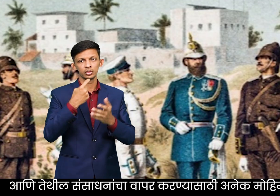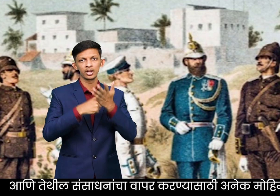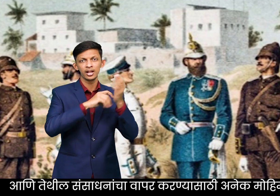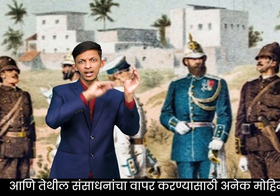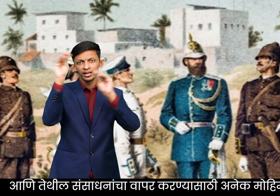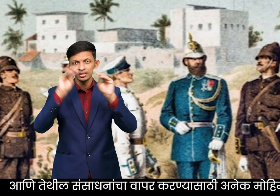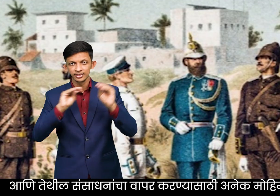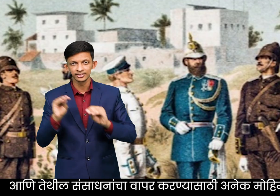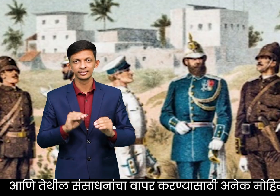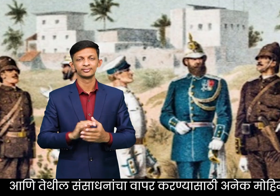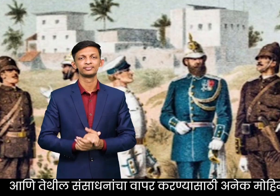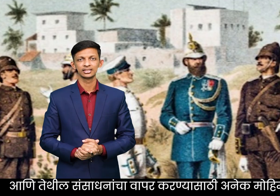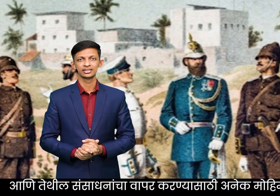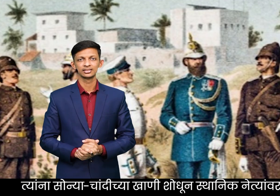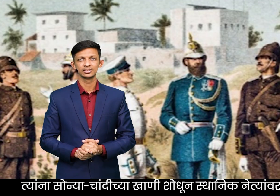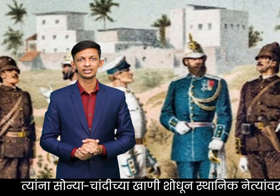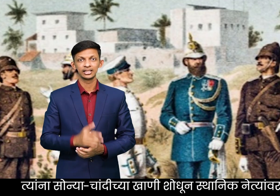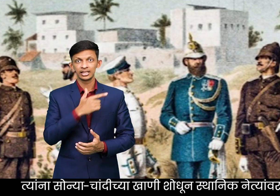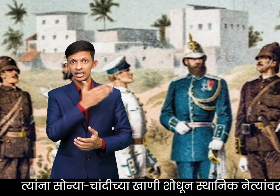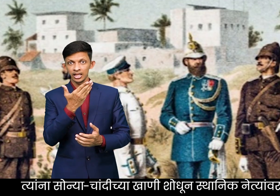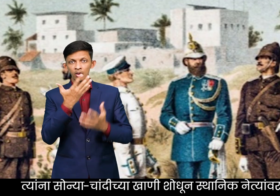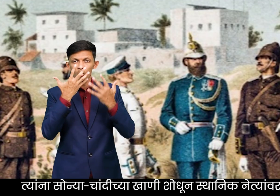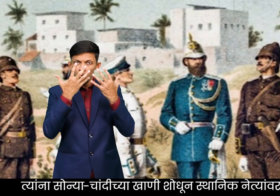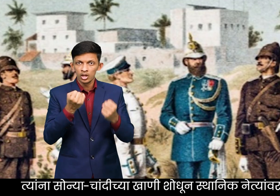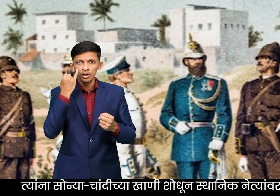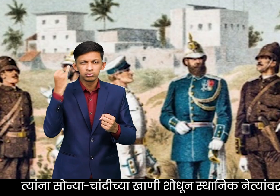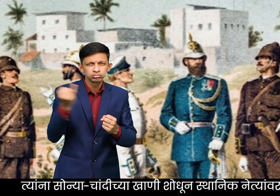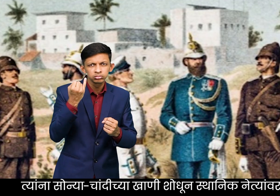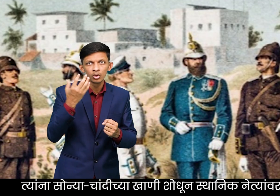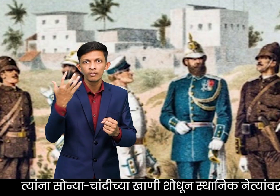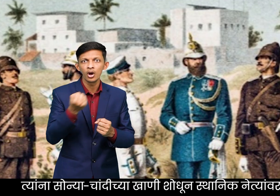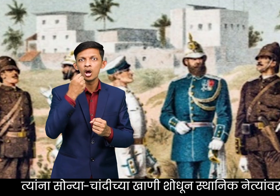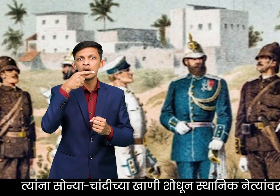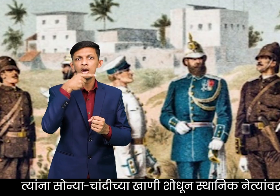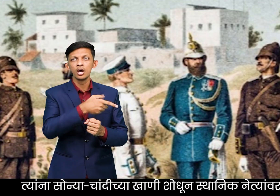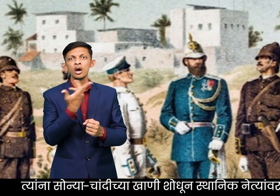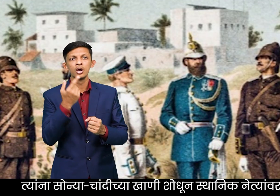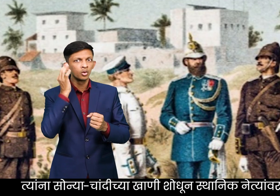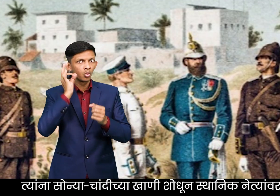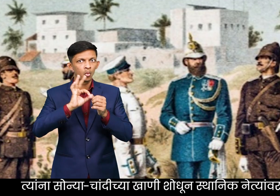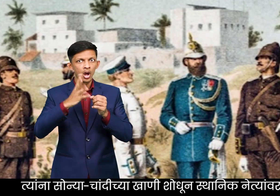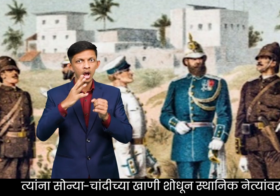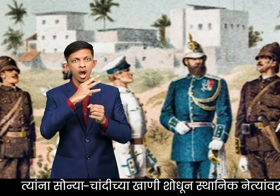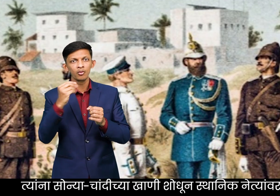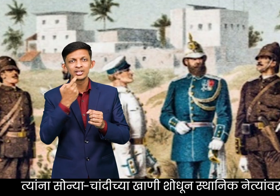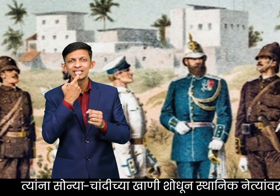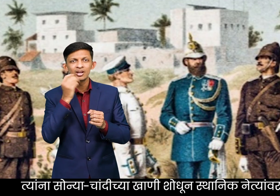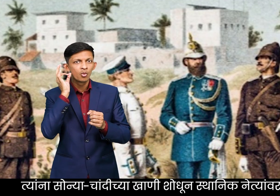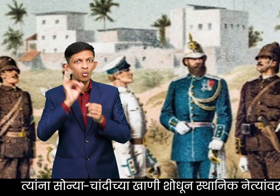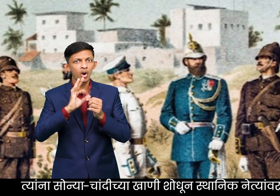अमेरिकेत पाठविल्या. त्यांना सोन्याचांदीच्या खाणी शोधून स्थानिक नेत्यांवर नियंत्रण ठेवायचे होते.